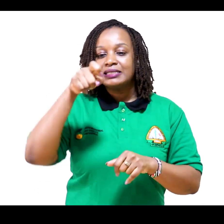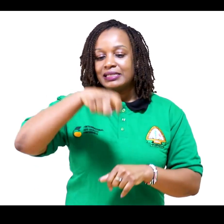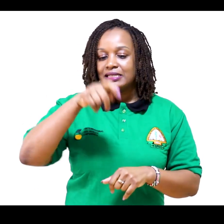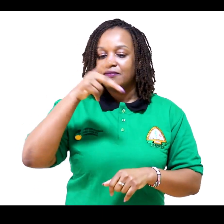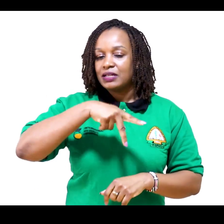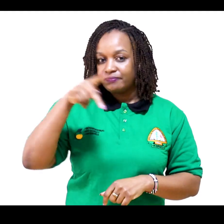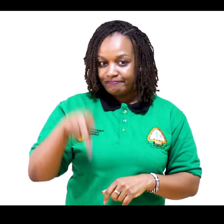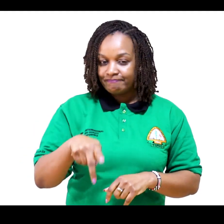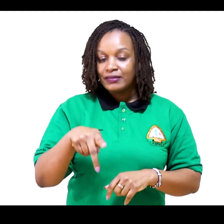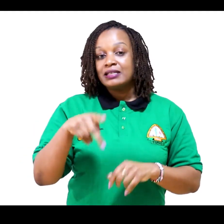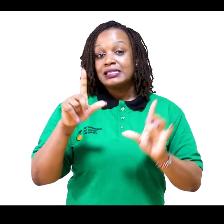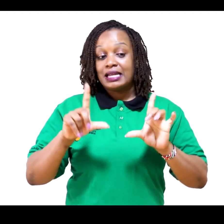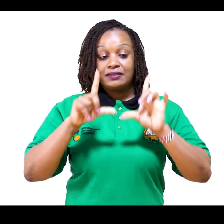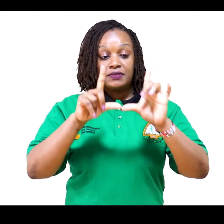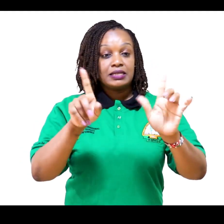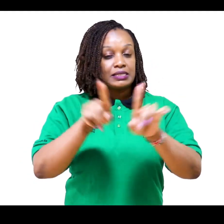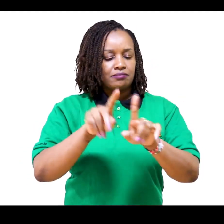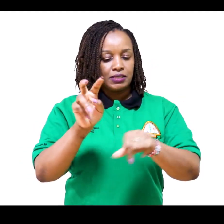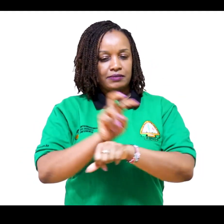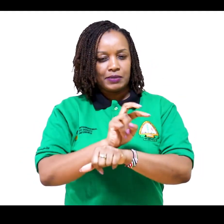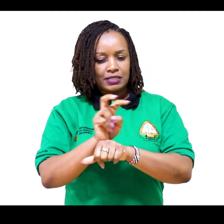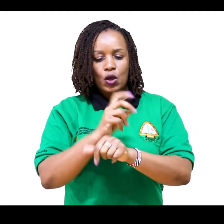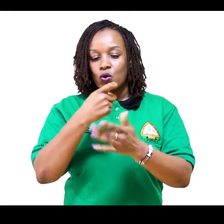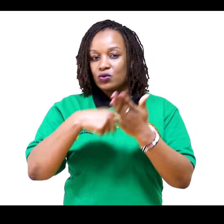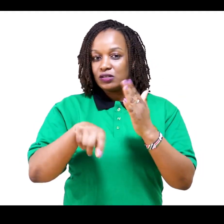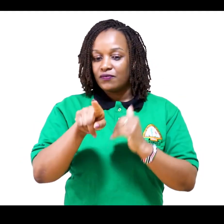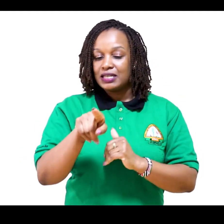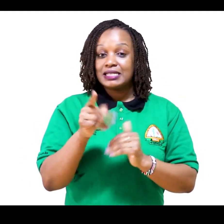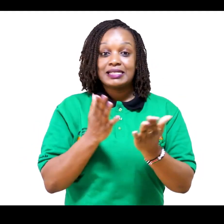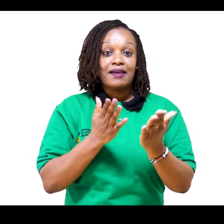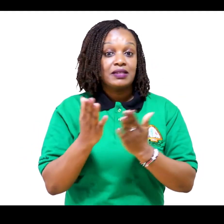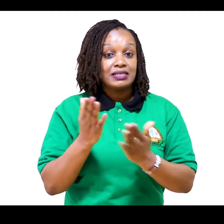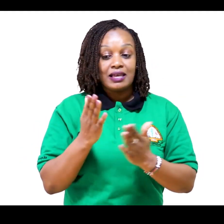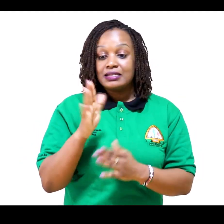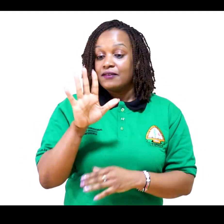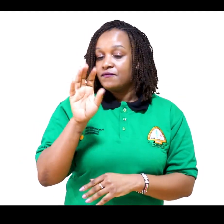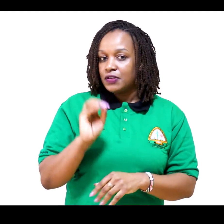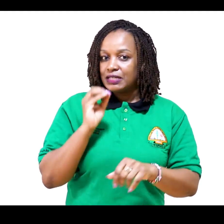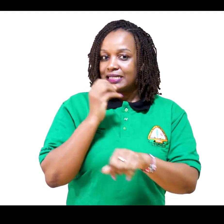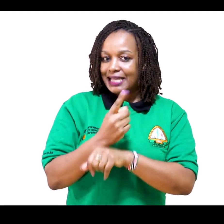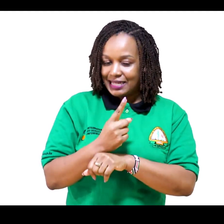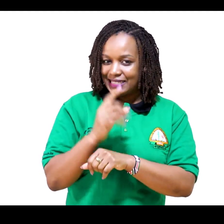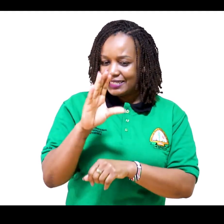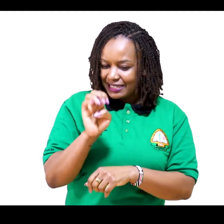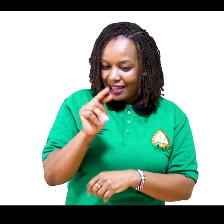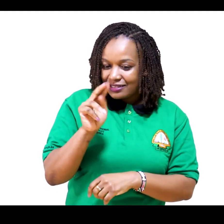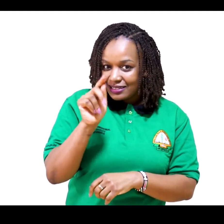ni cheti cha phytosanitary na ukaguzi. Gharama ya huduma hii ni 50 senti kwa kilo